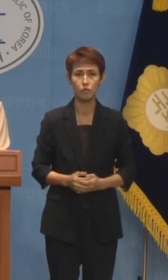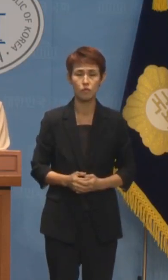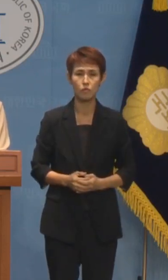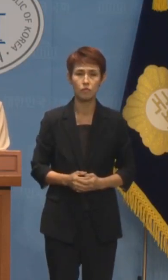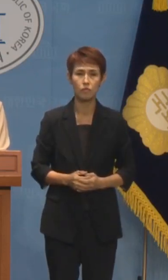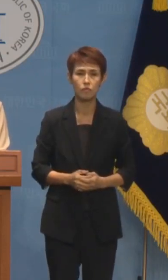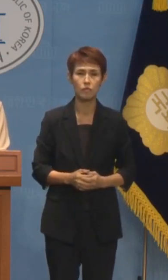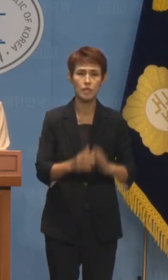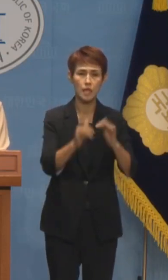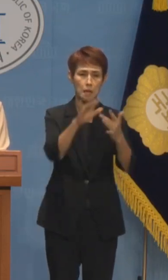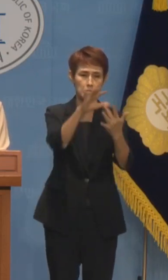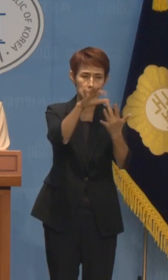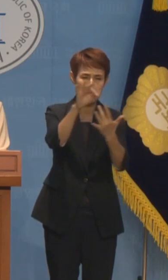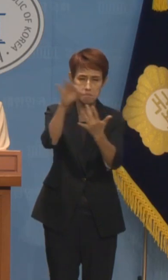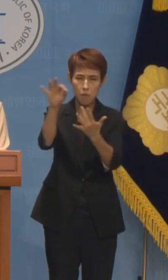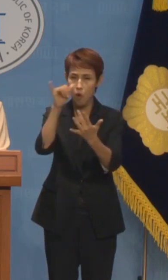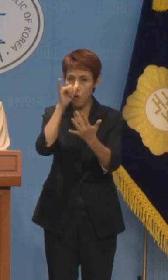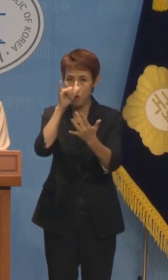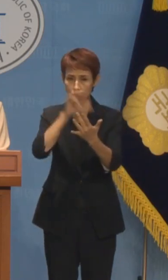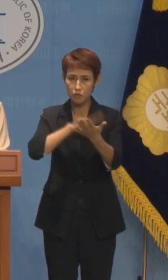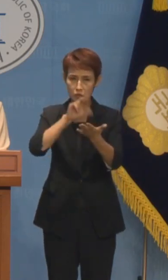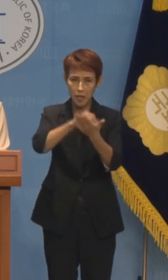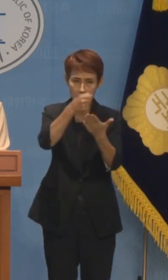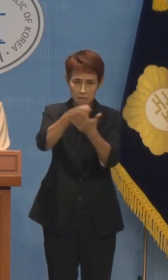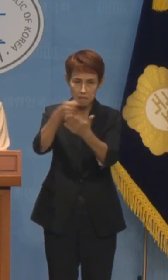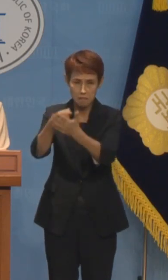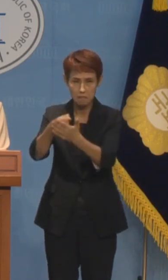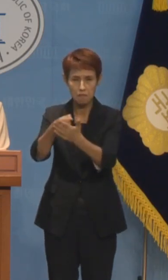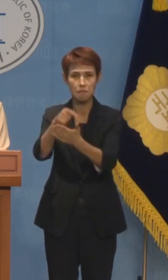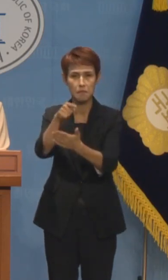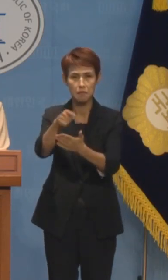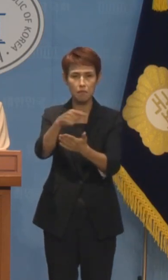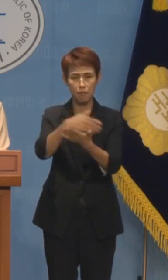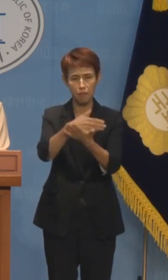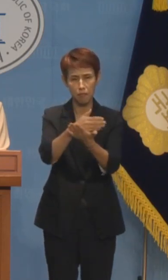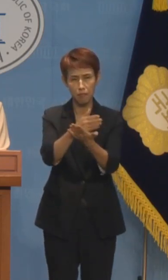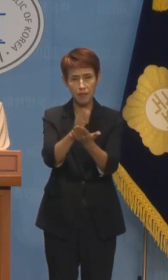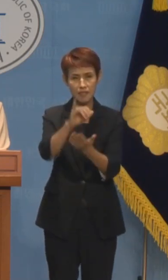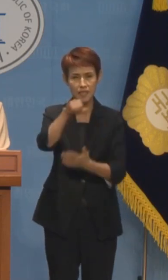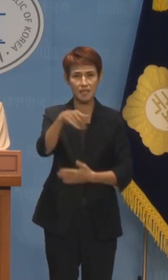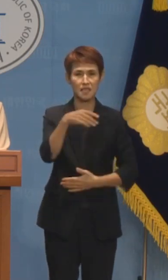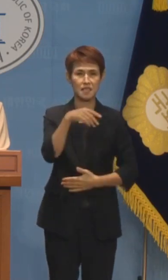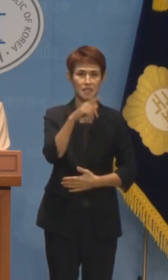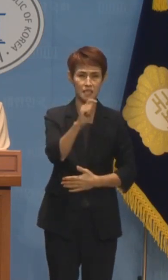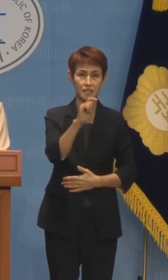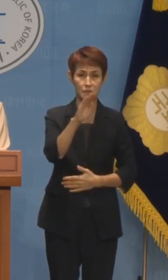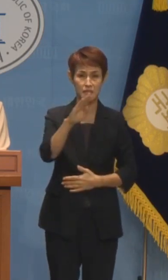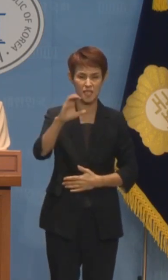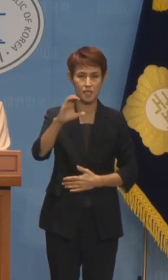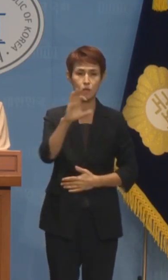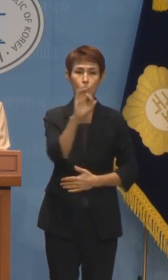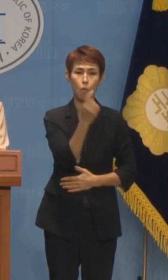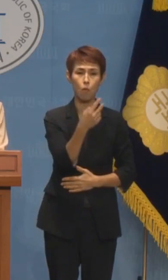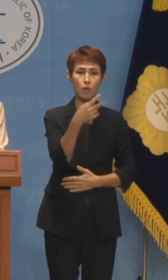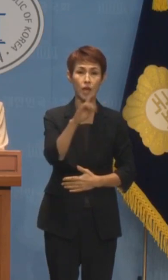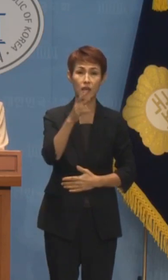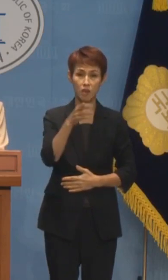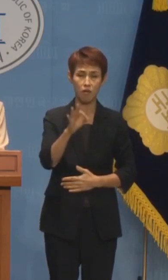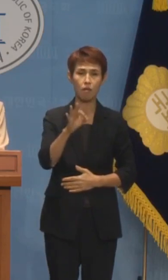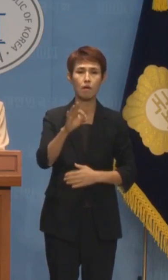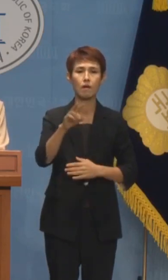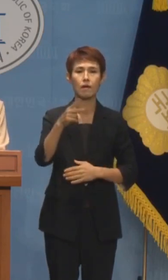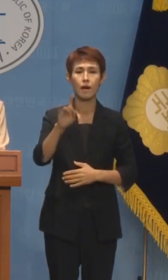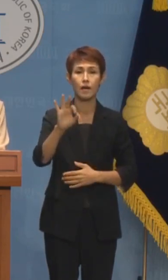패널 구성 주제 선정 편파방송 종합세트 JTBC 5대 0 라이브라는 제목에